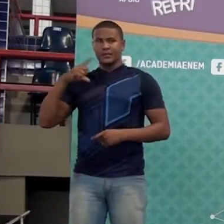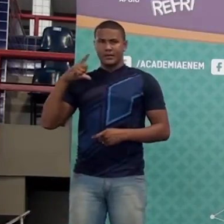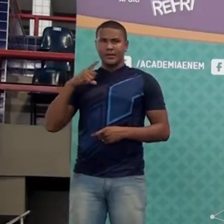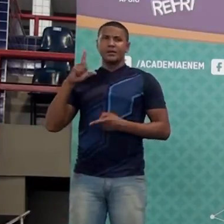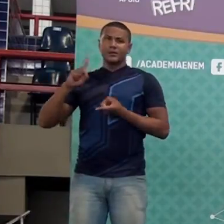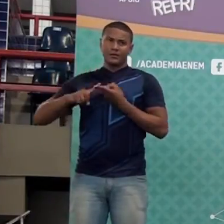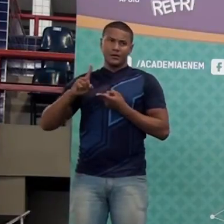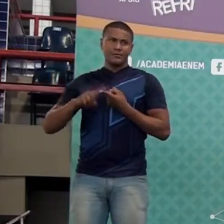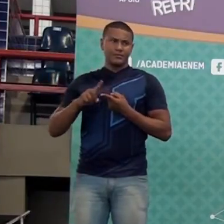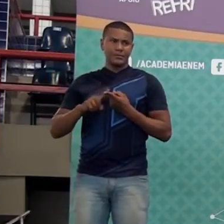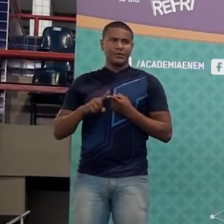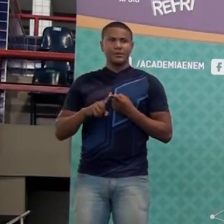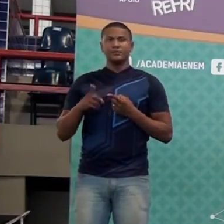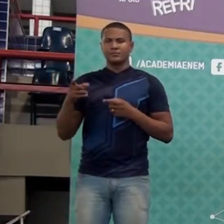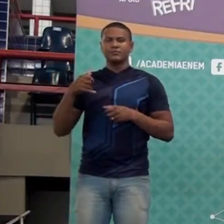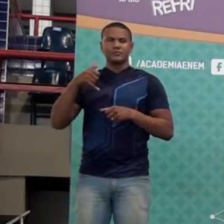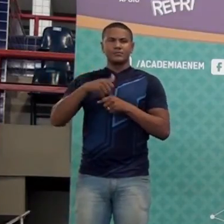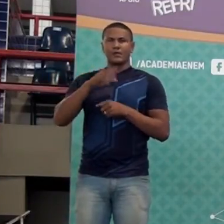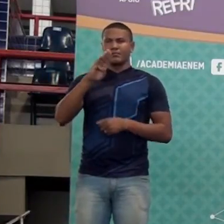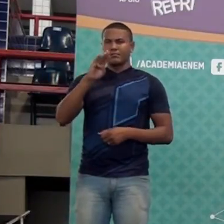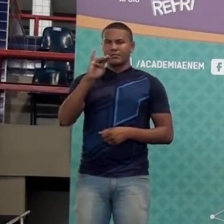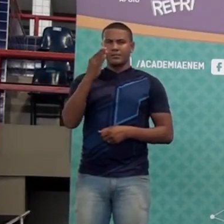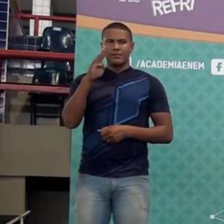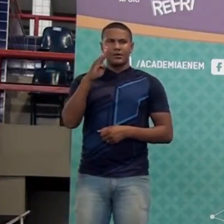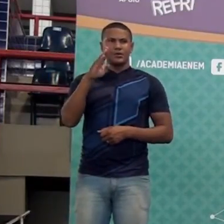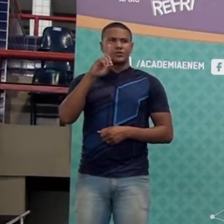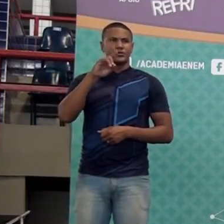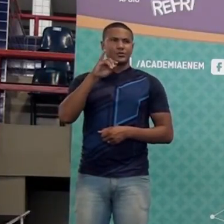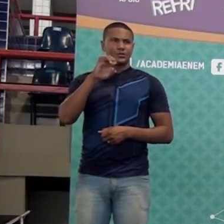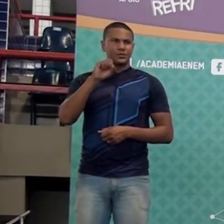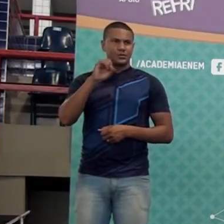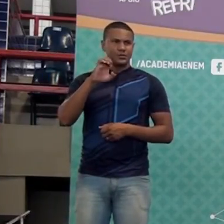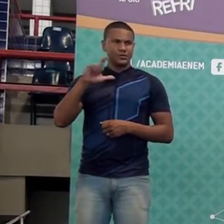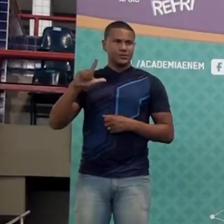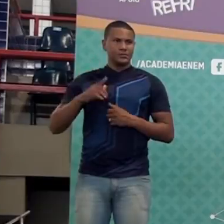surgir aqui no biodiesel, tá?